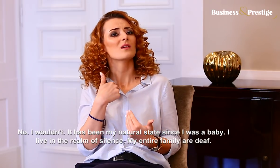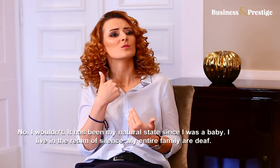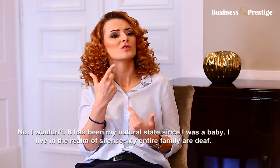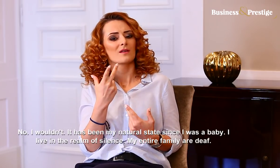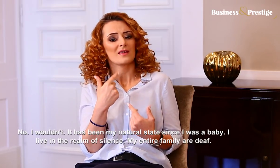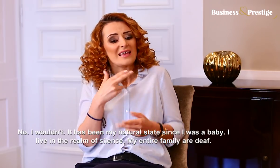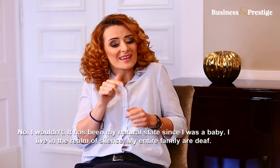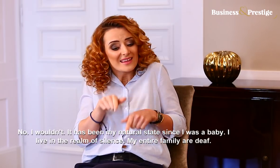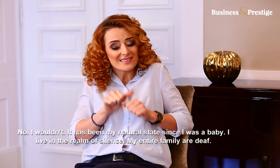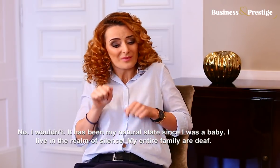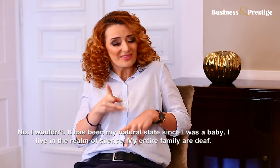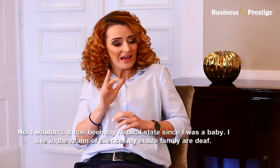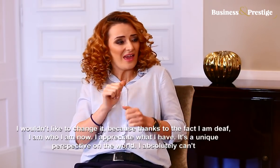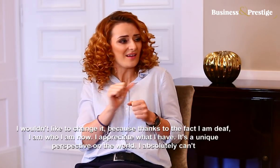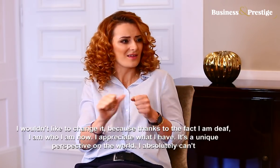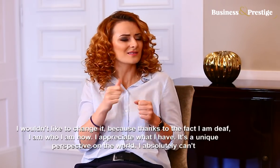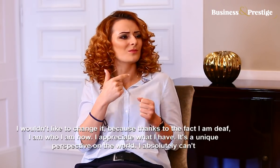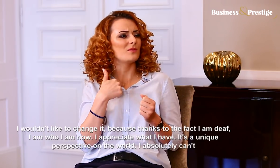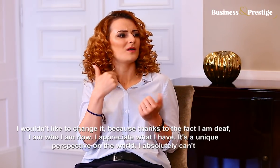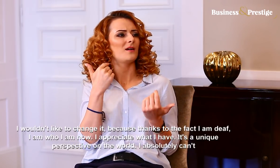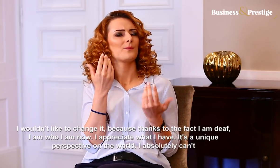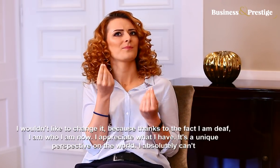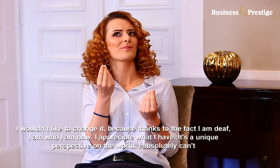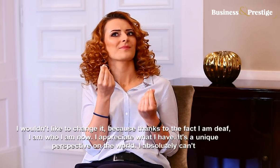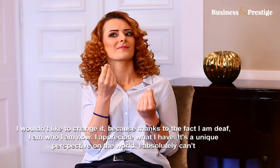tego zmieniać, bo dzięki temu jestem tym, kim jestem